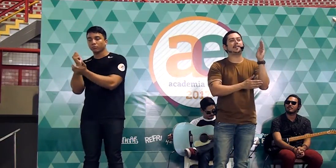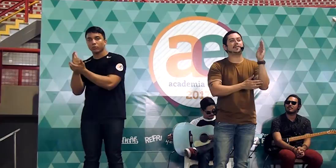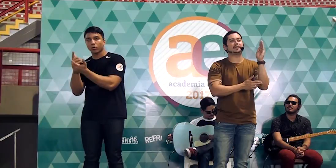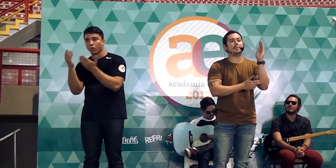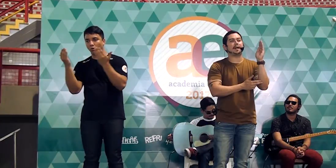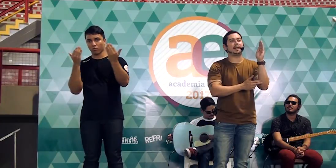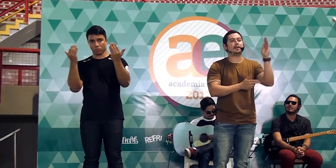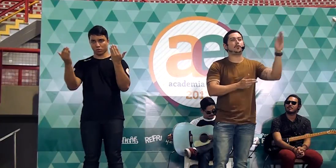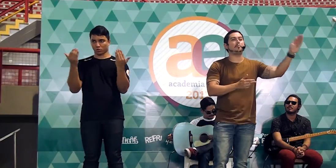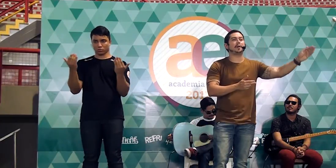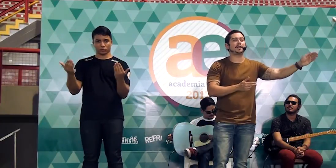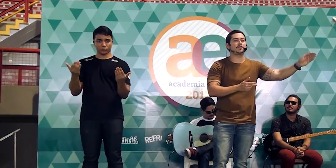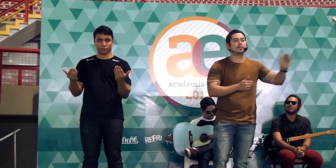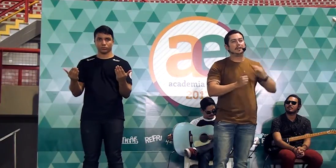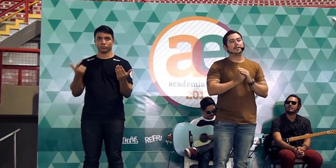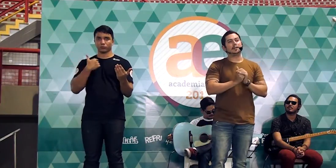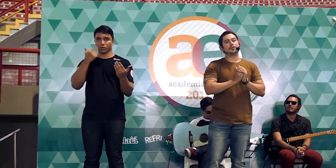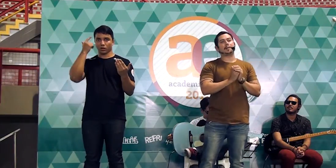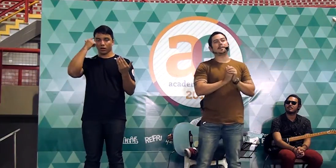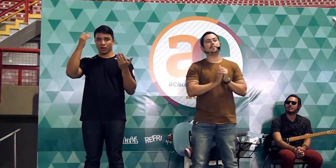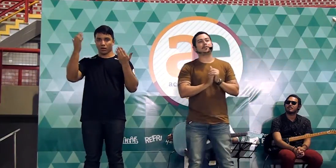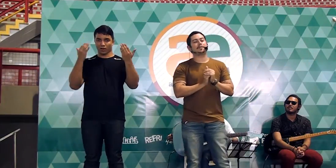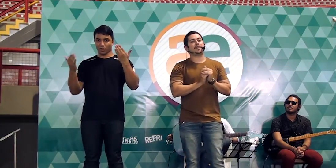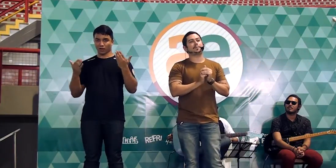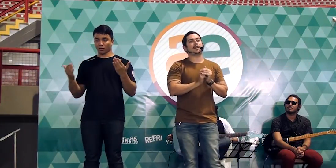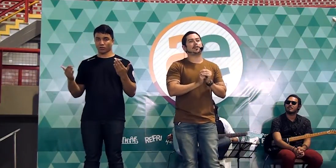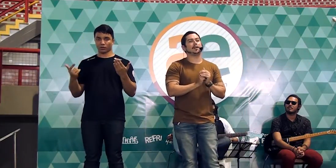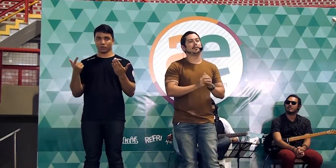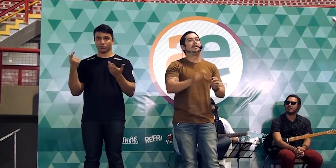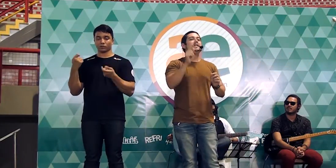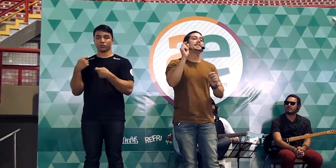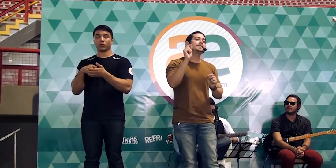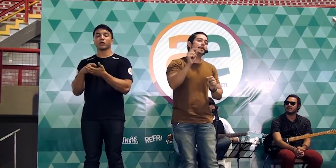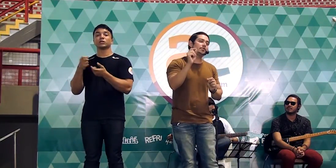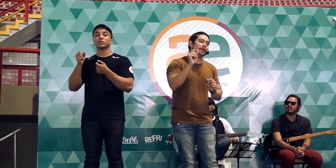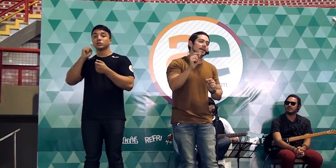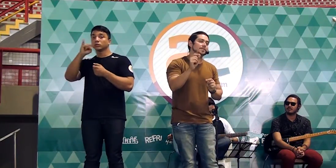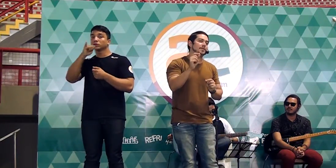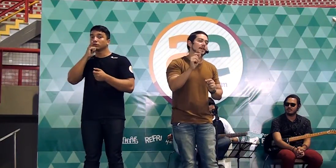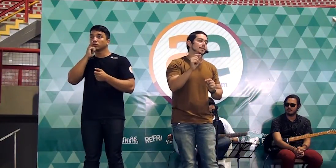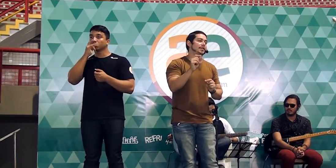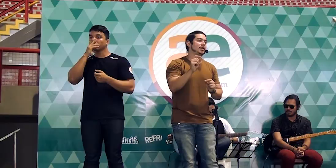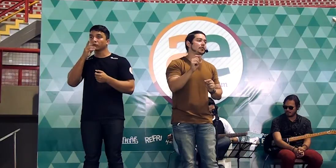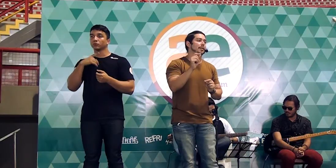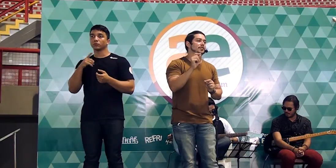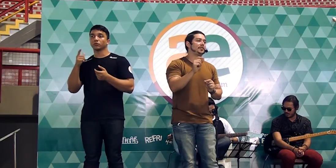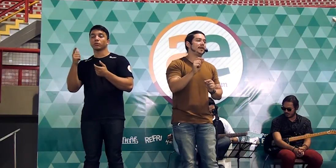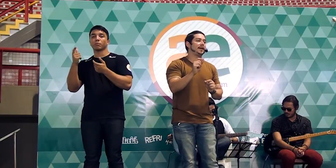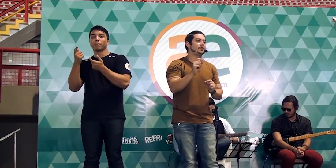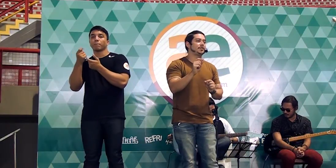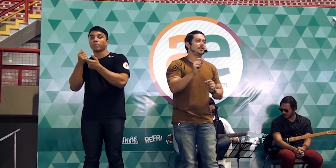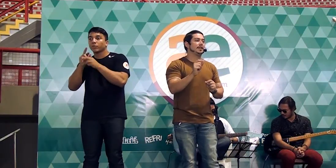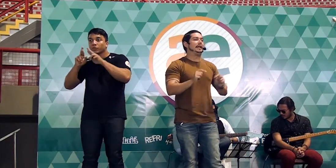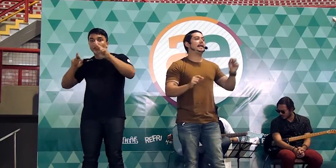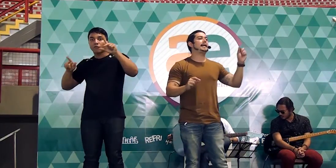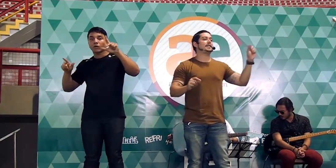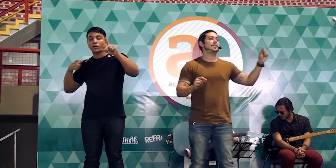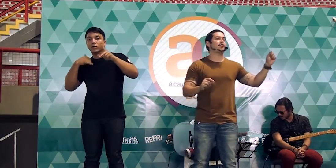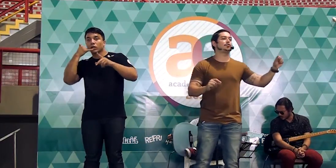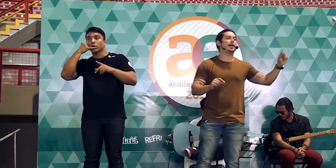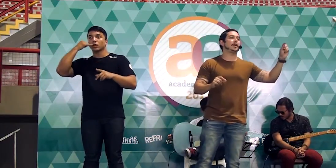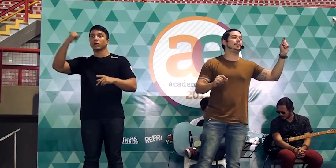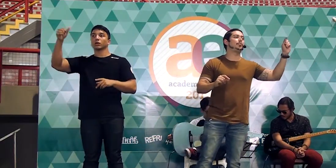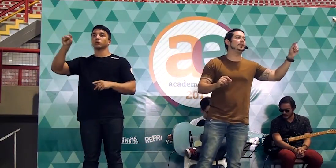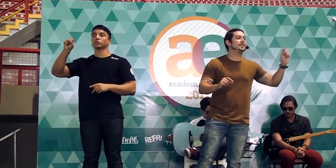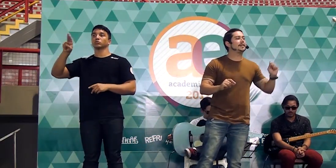comparar o preço da tabela com o preço que o estabelecimento estivesse praticando. Se o estabelecimento estivesse praticando um preço diferente, ligasse